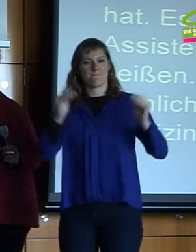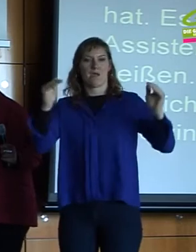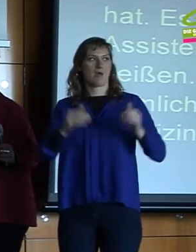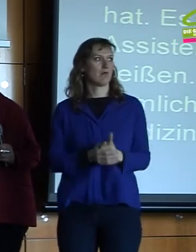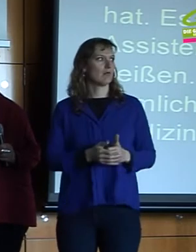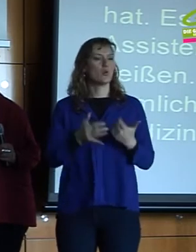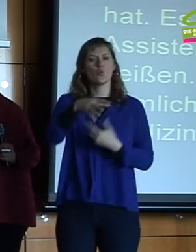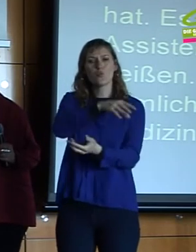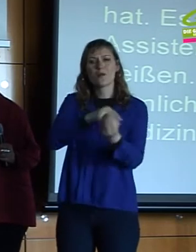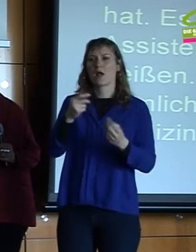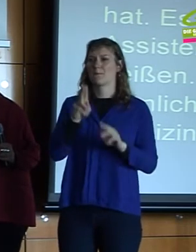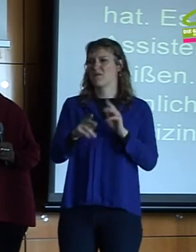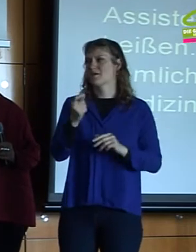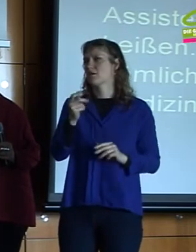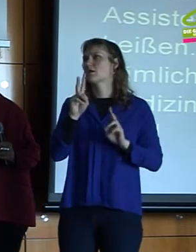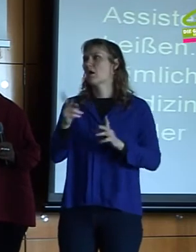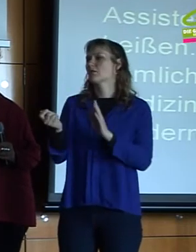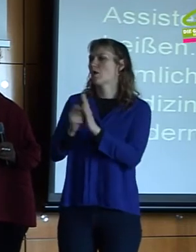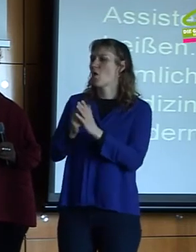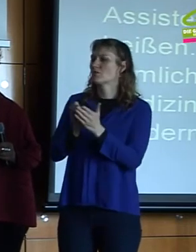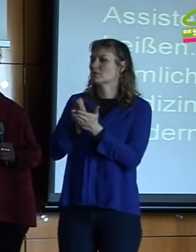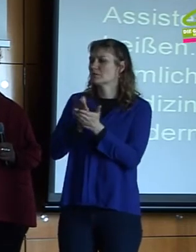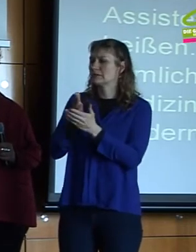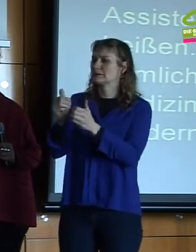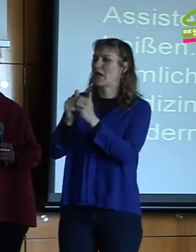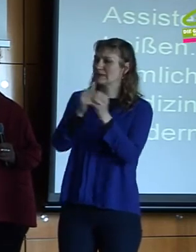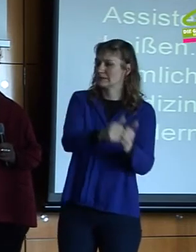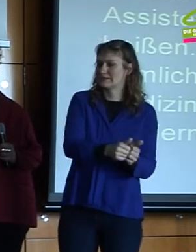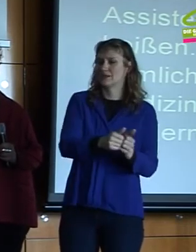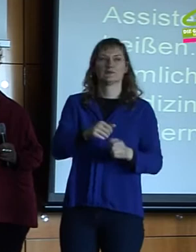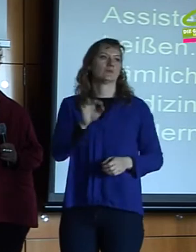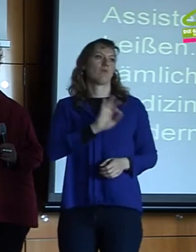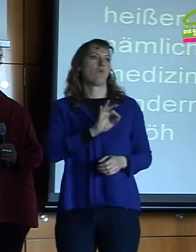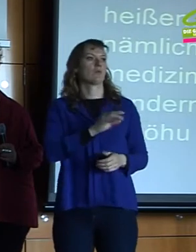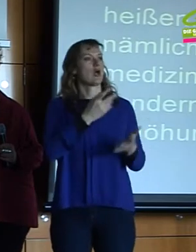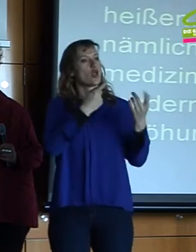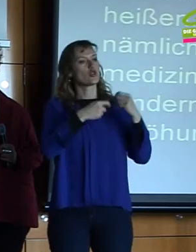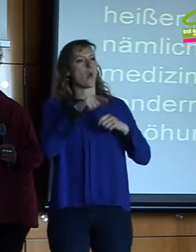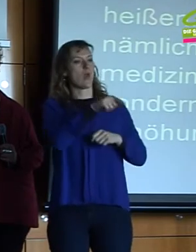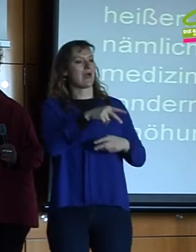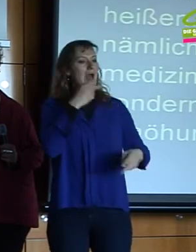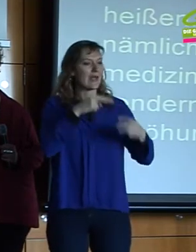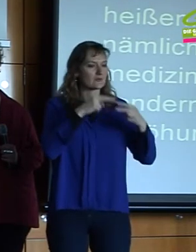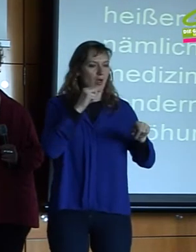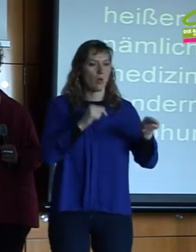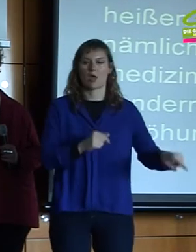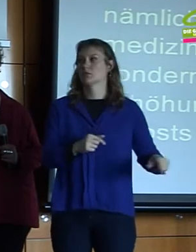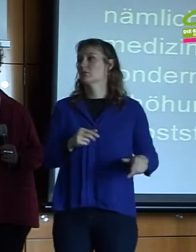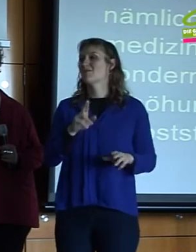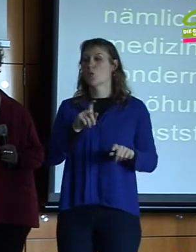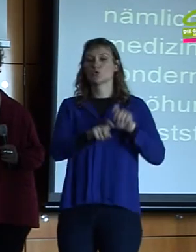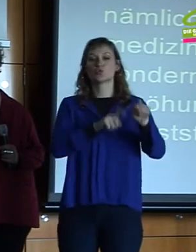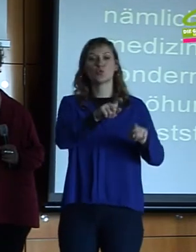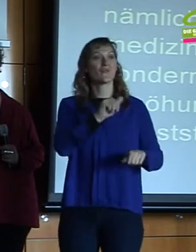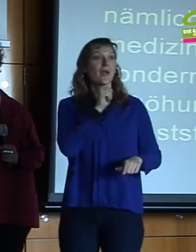mit dem Pflegegeld mache, ob ich mir Assistenz temporär zukaufe, ob ich in ein teureres Restaurant gehe, weil dort keine